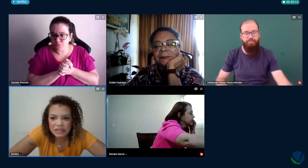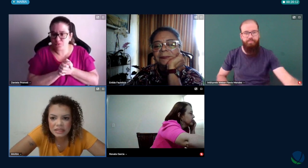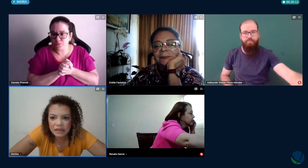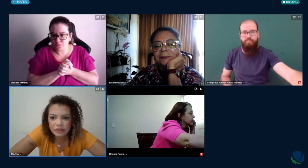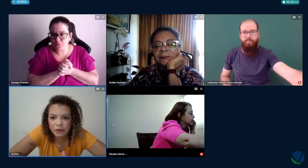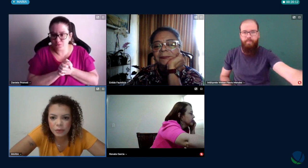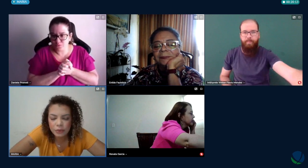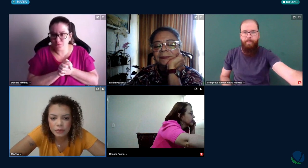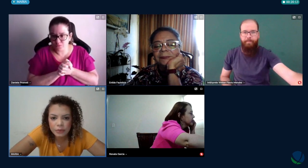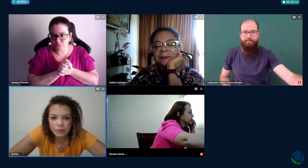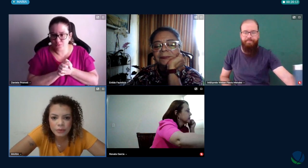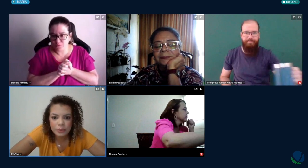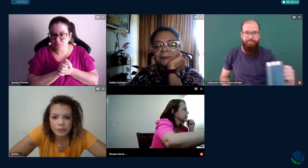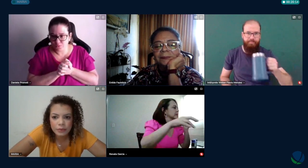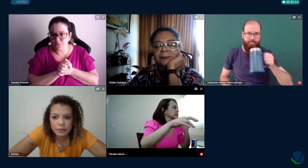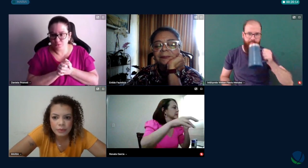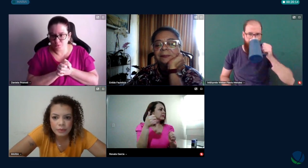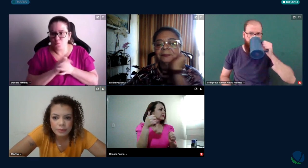que você escreveu,